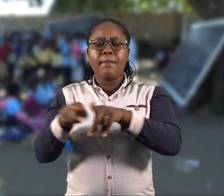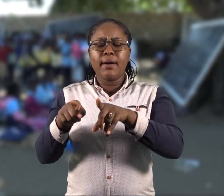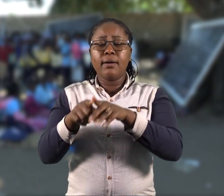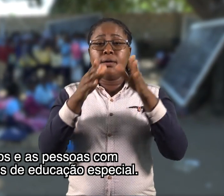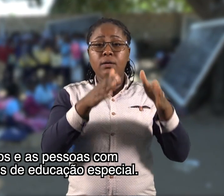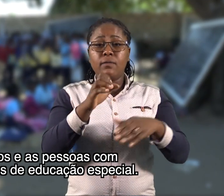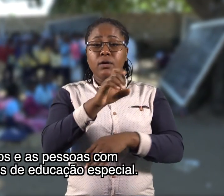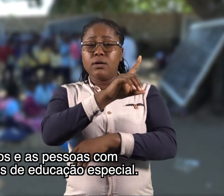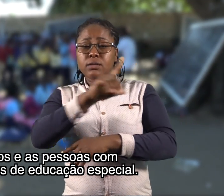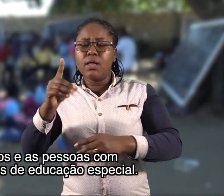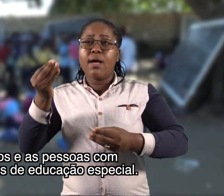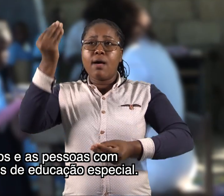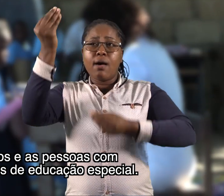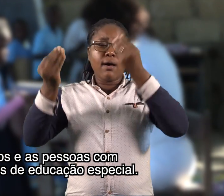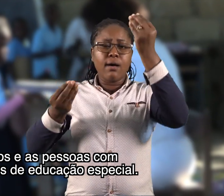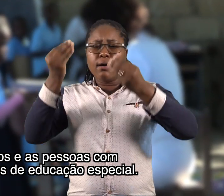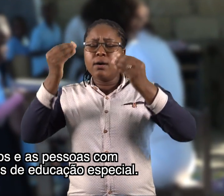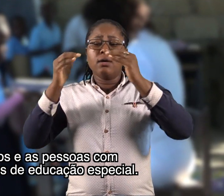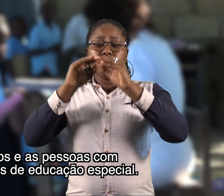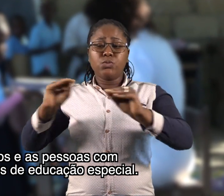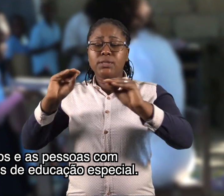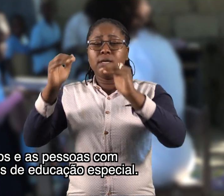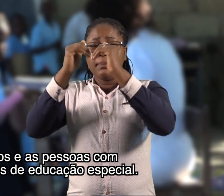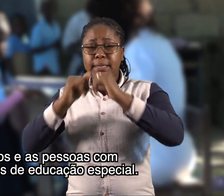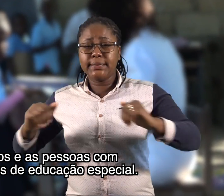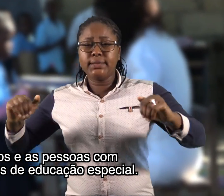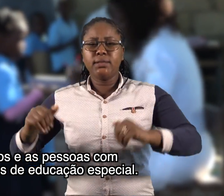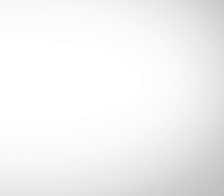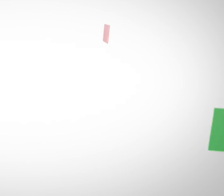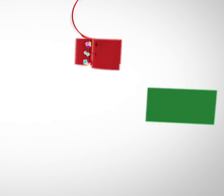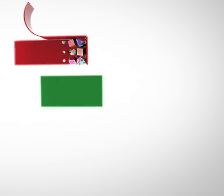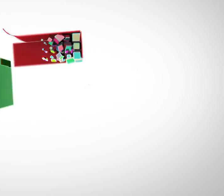aos adultos e às pessoas com necessidades de educação especial.